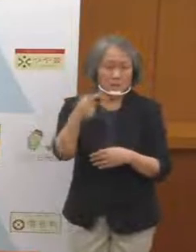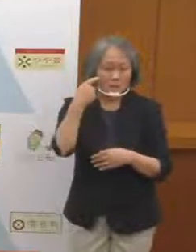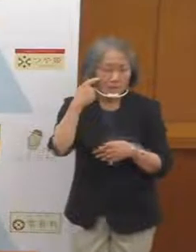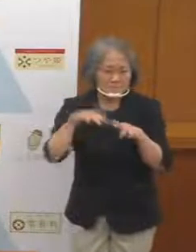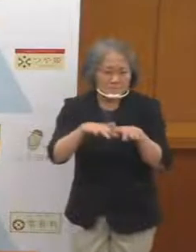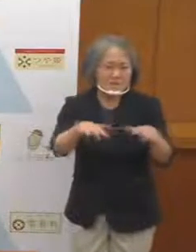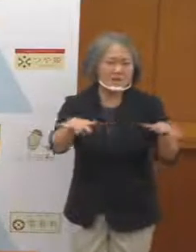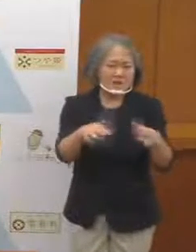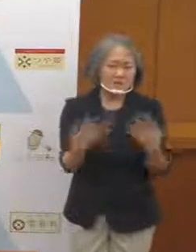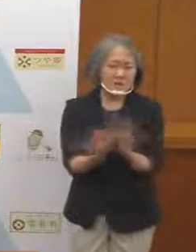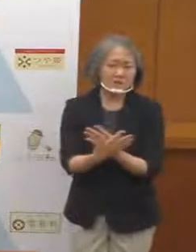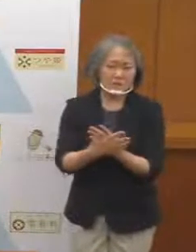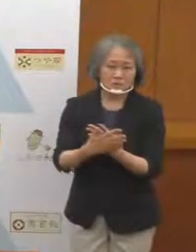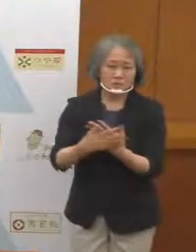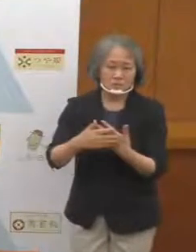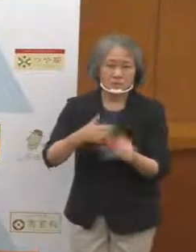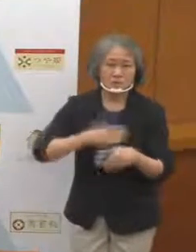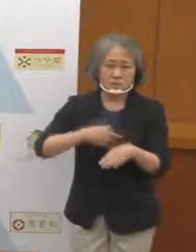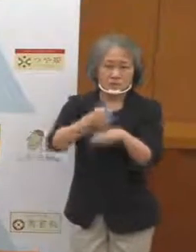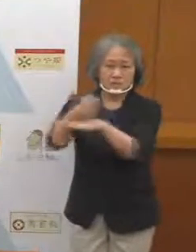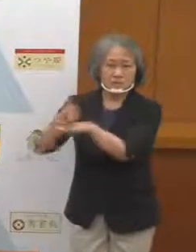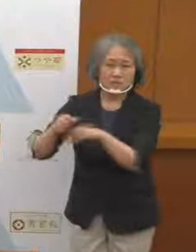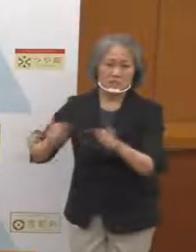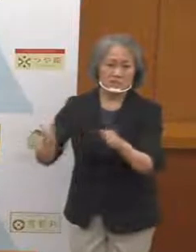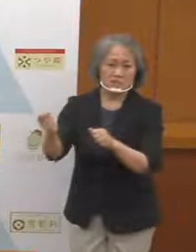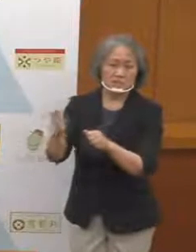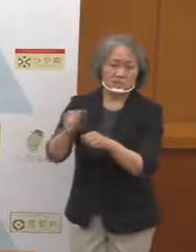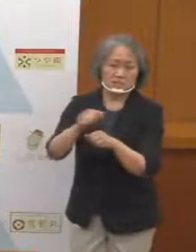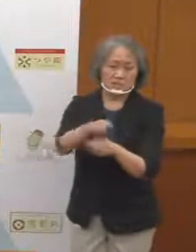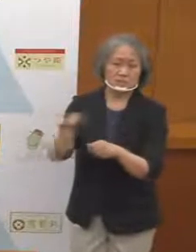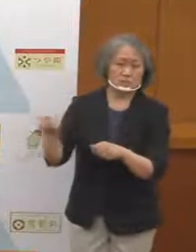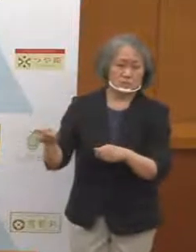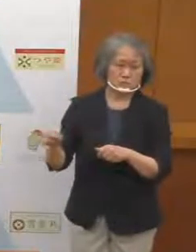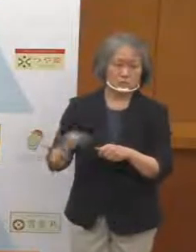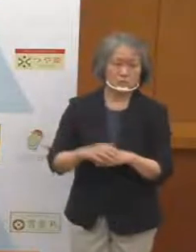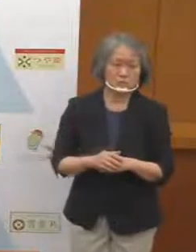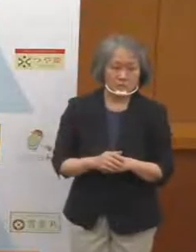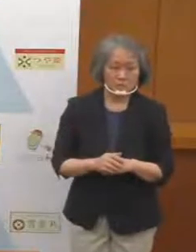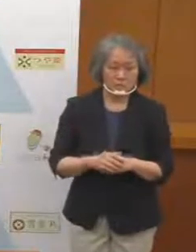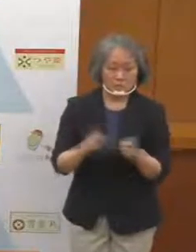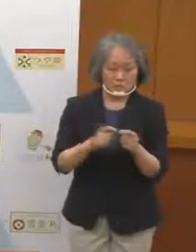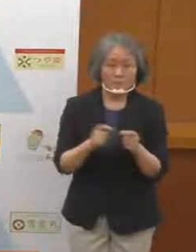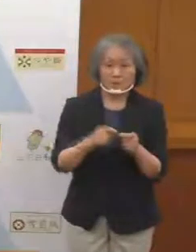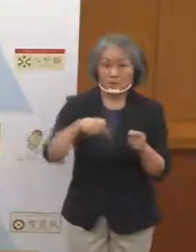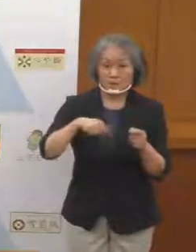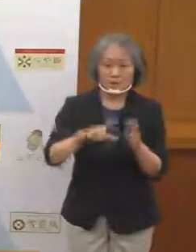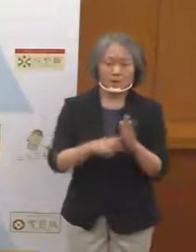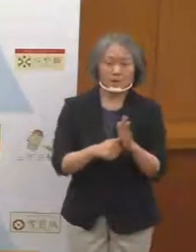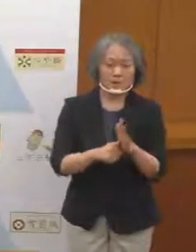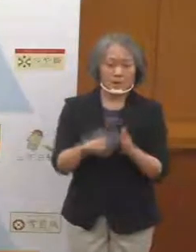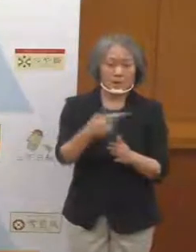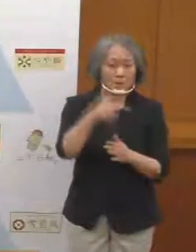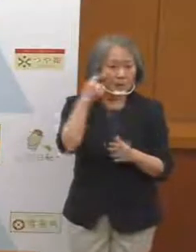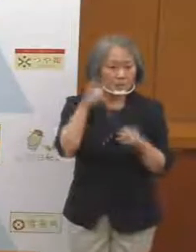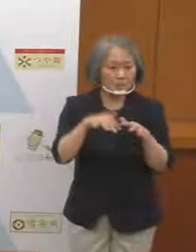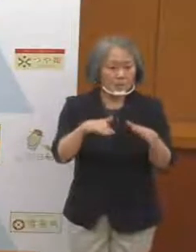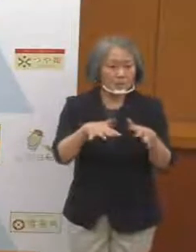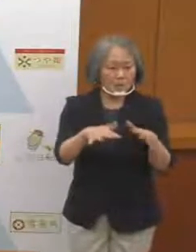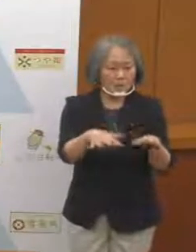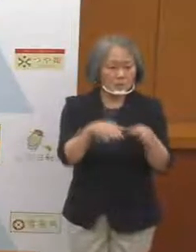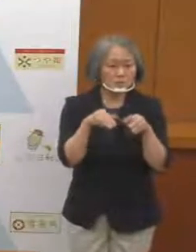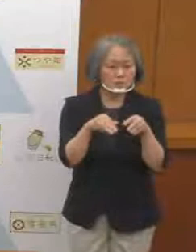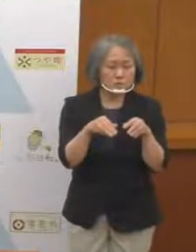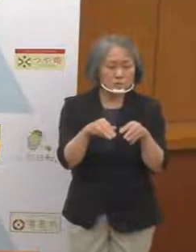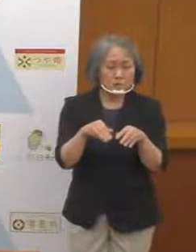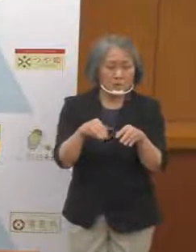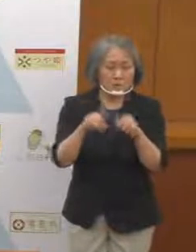発言をされているじいさんもいらっしゃいました山形ではロッパ終息したともまだ宣言されていない状況でまた増え始めていると言うとような